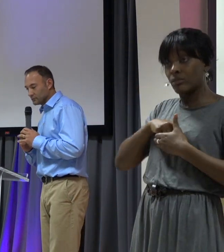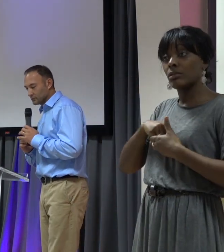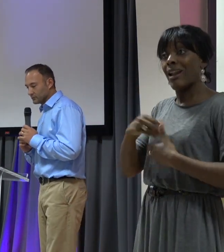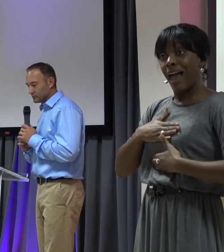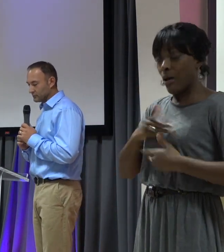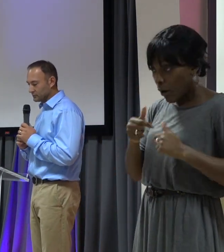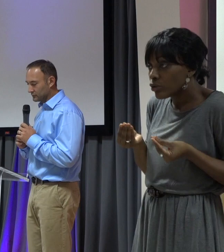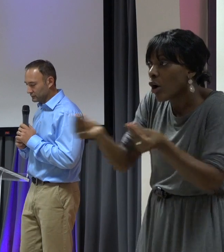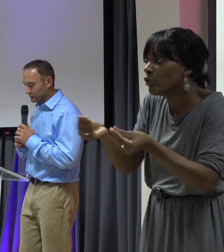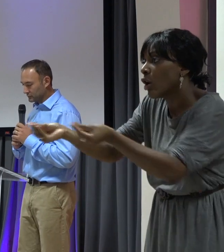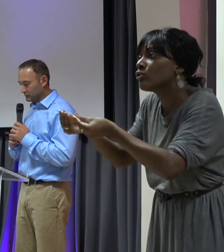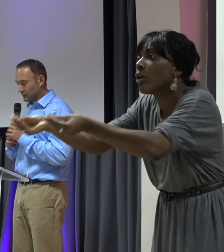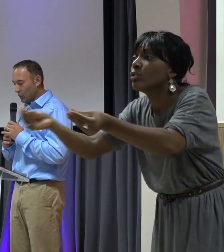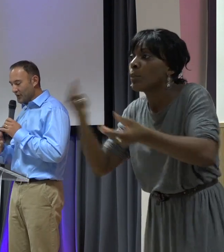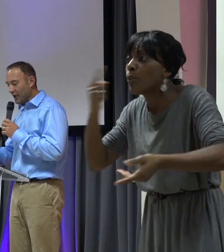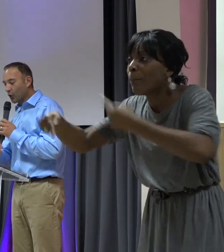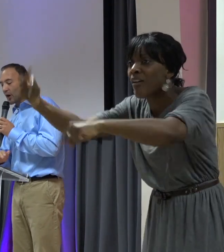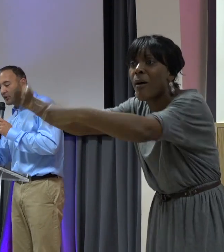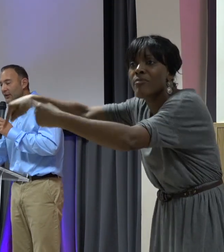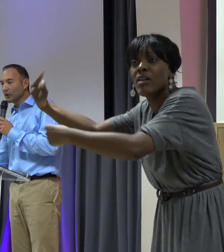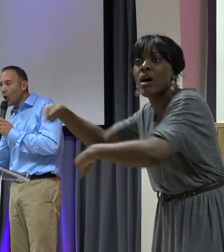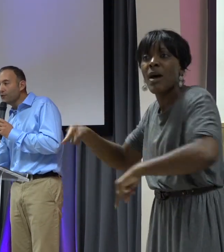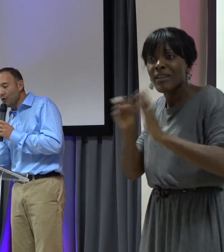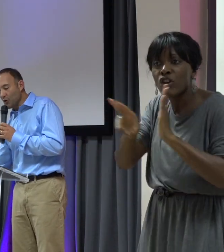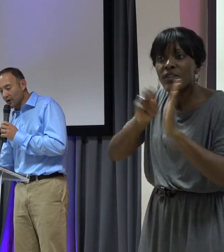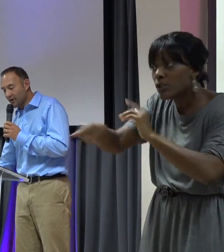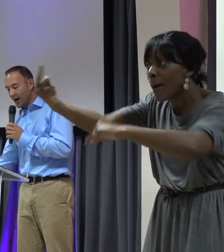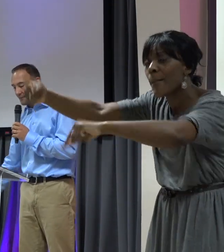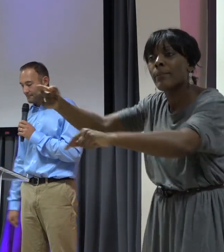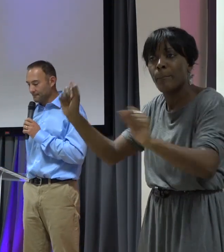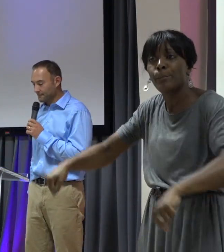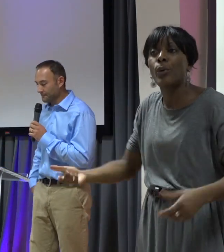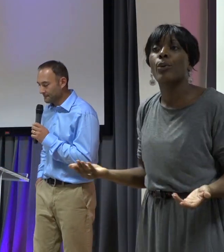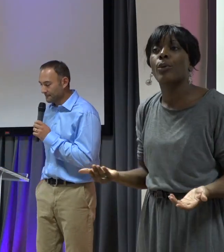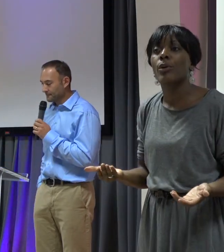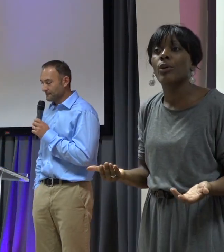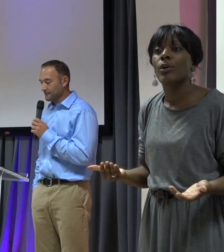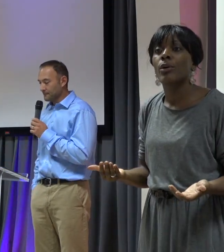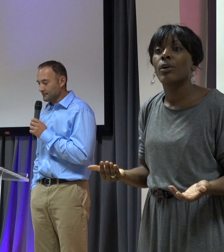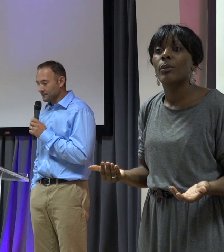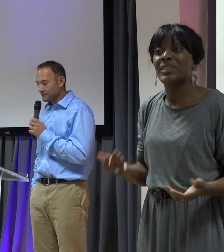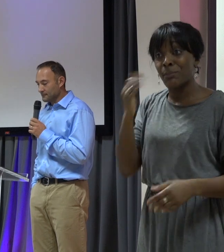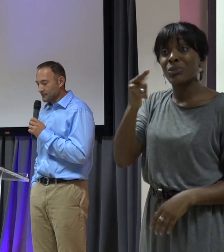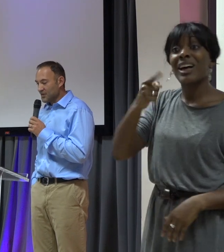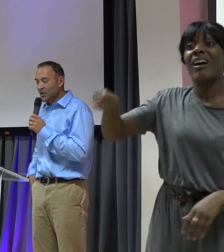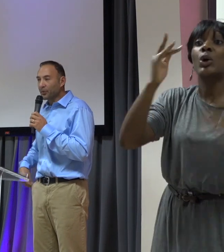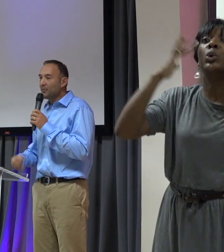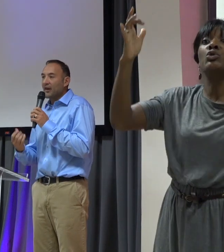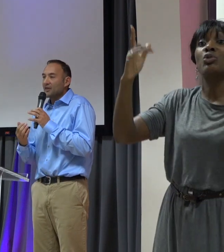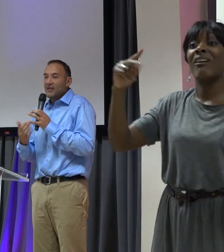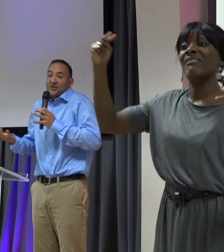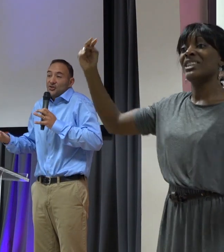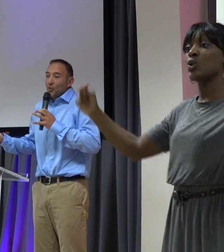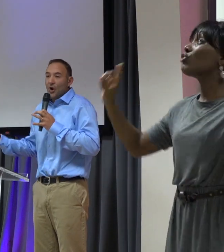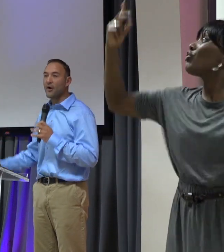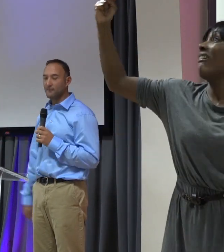culture qui émerge with an incredibly low view of God, avec une vision très basse de Dieu. simply